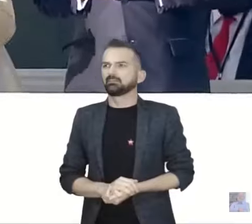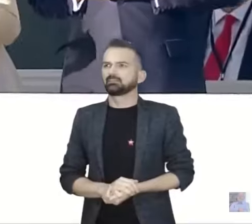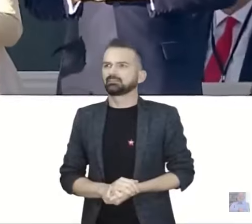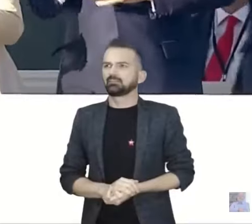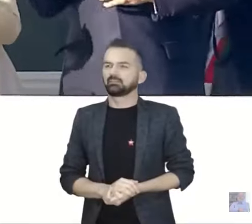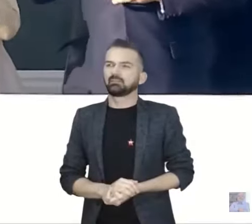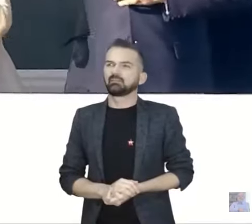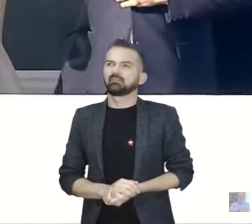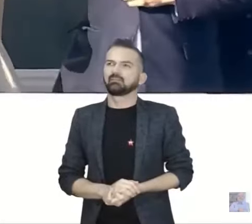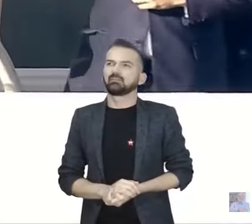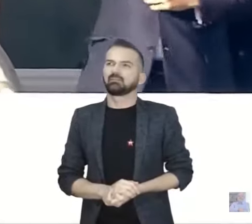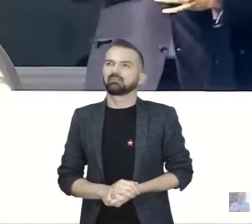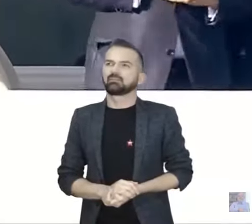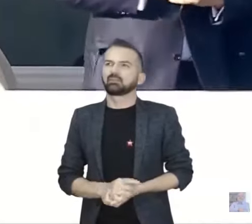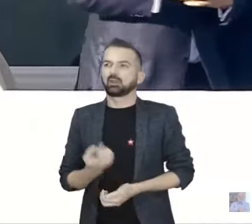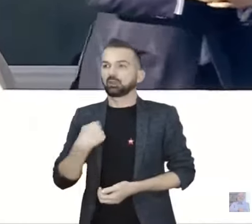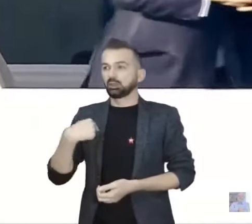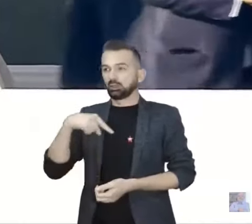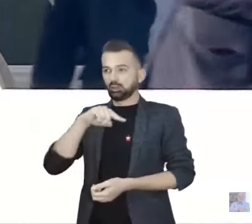Nós,